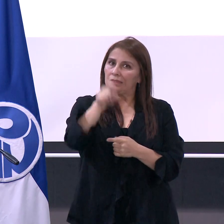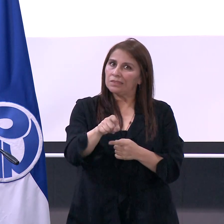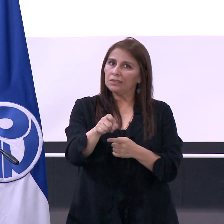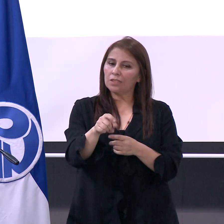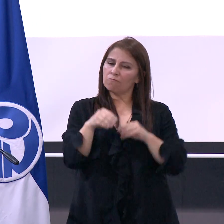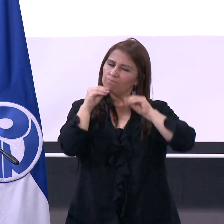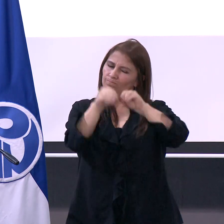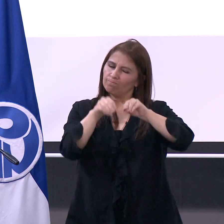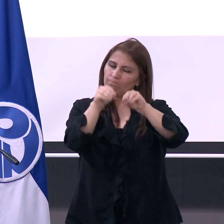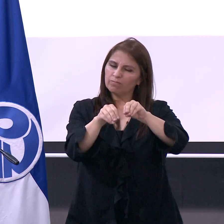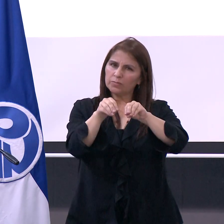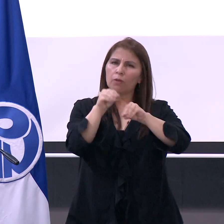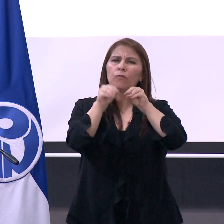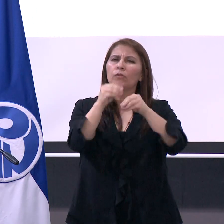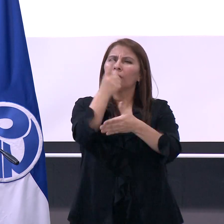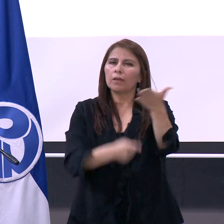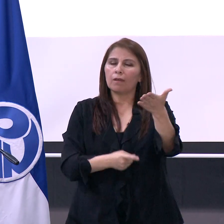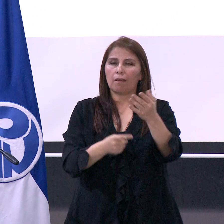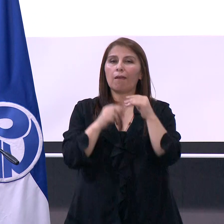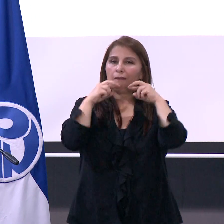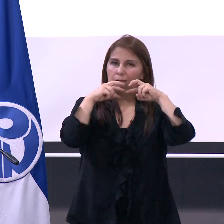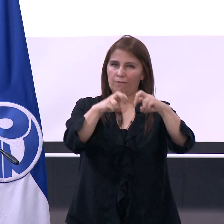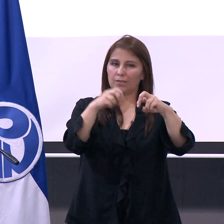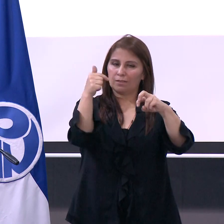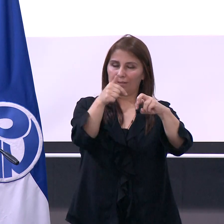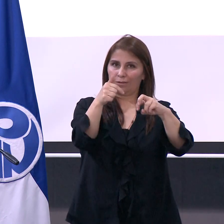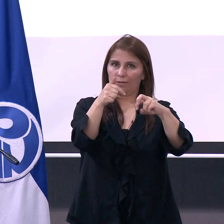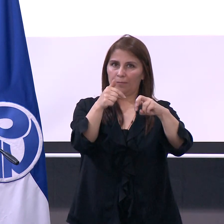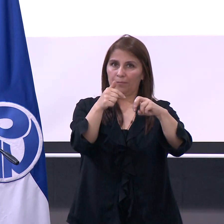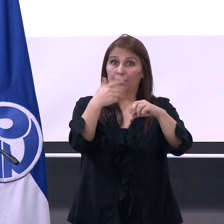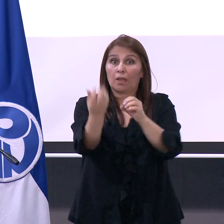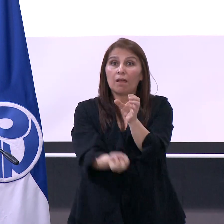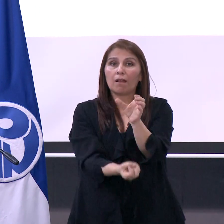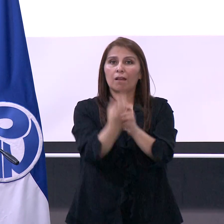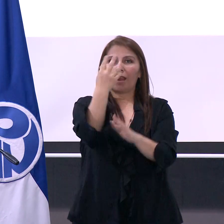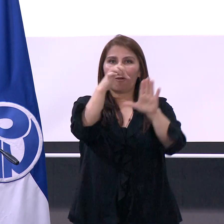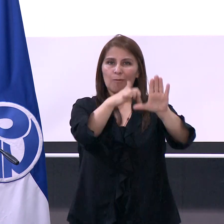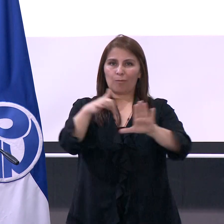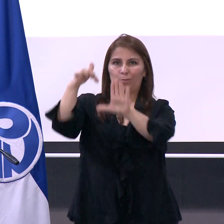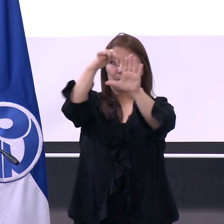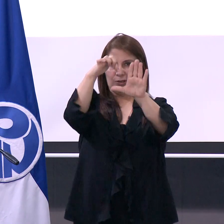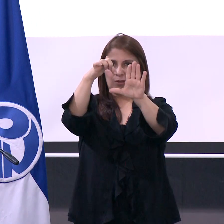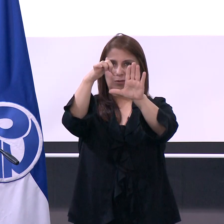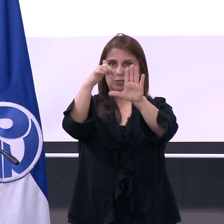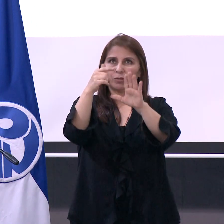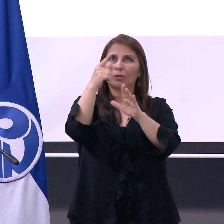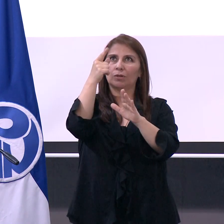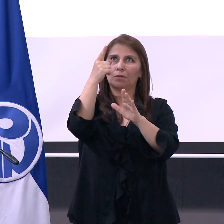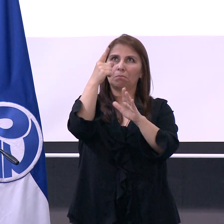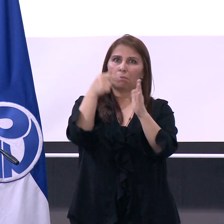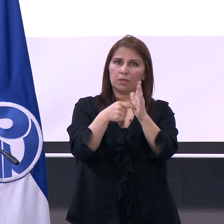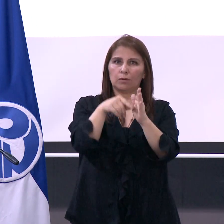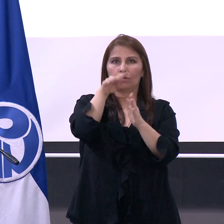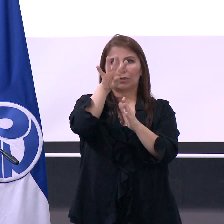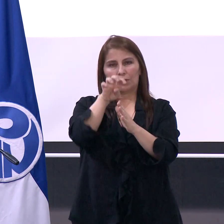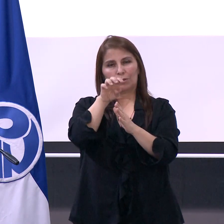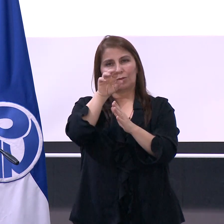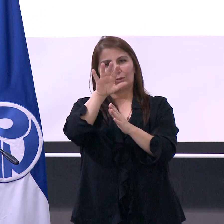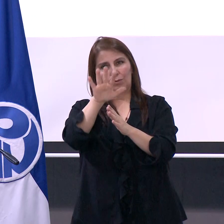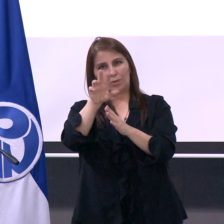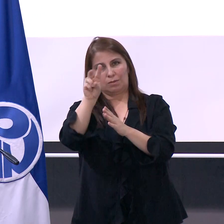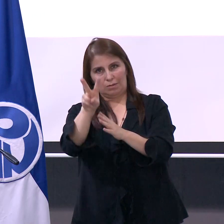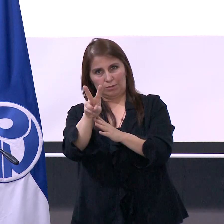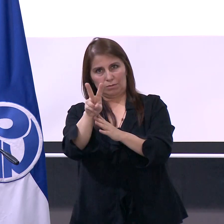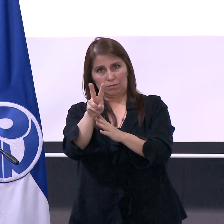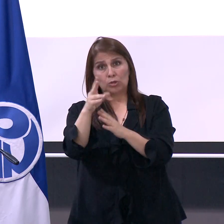en investigación para lo cual se crearon los estudios de postgrado en el 52 siendo